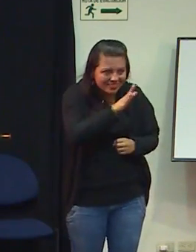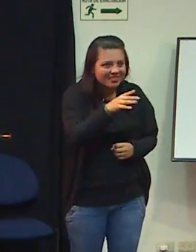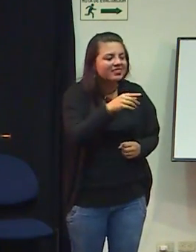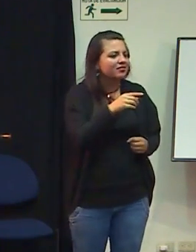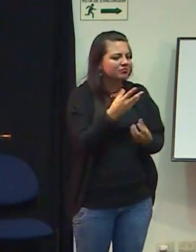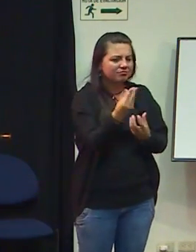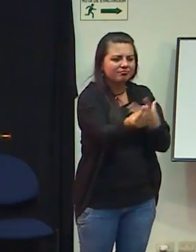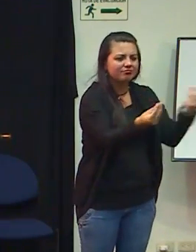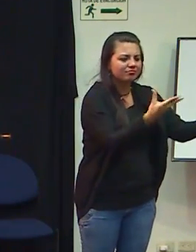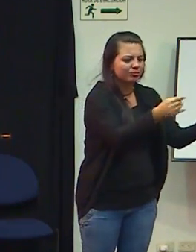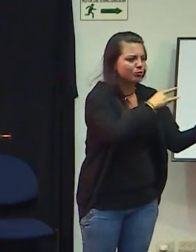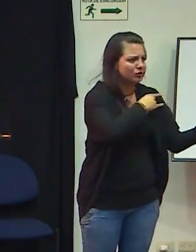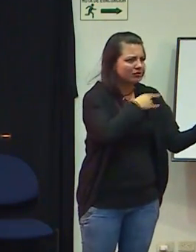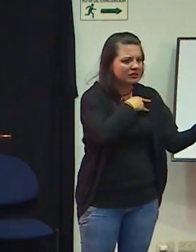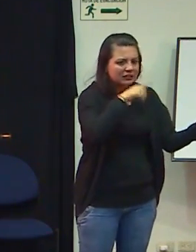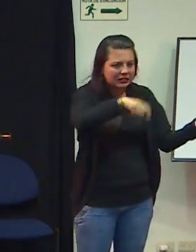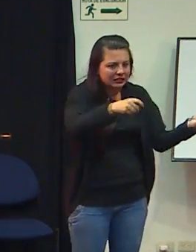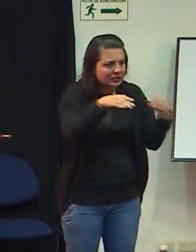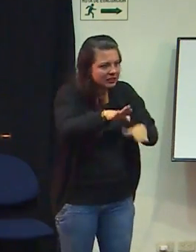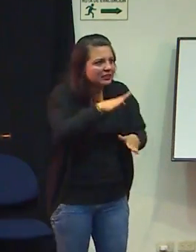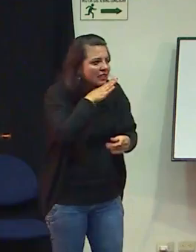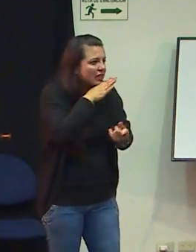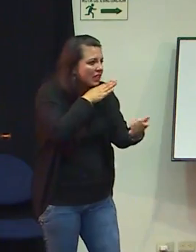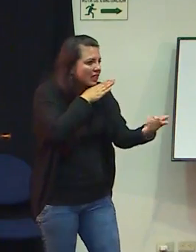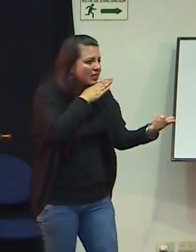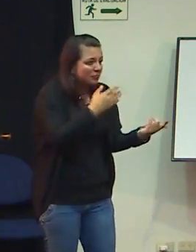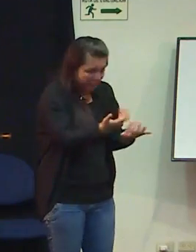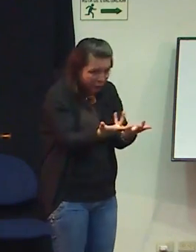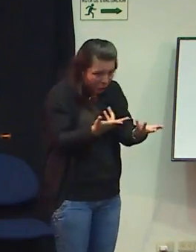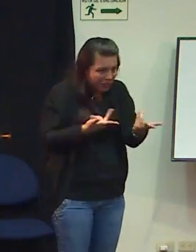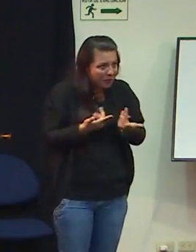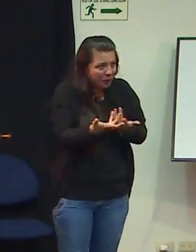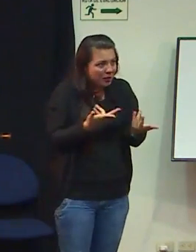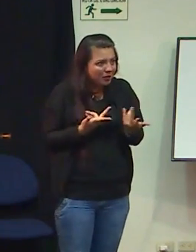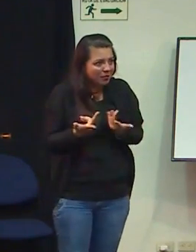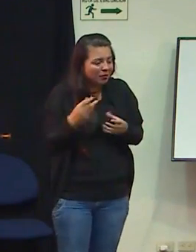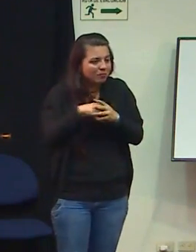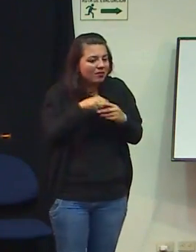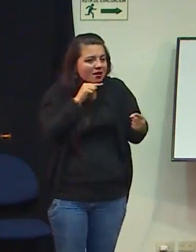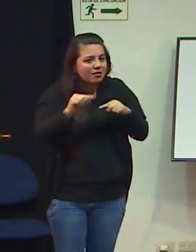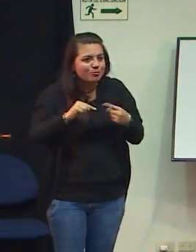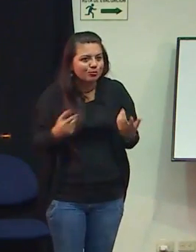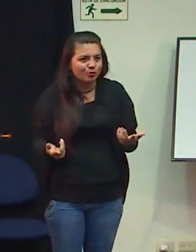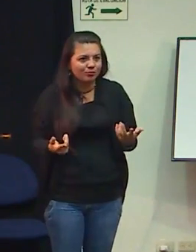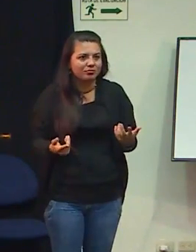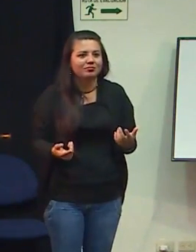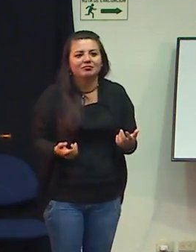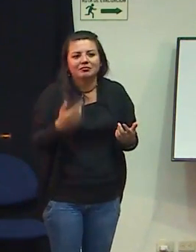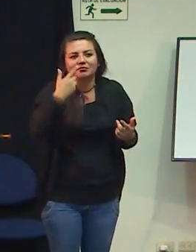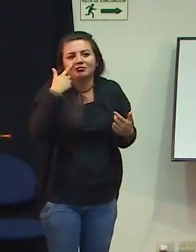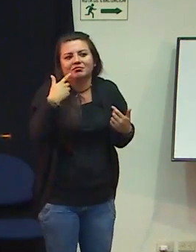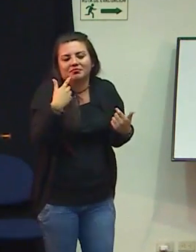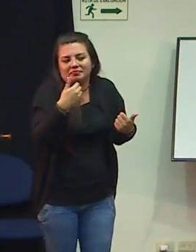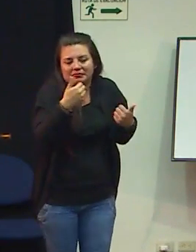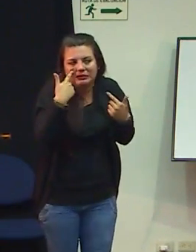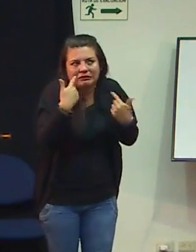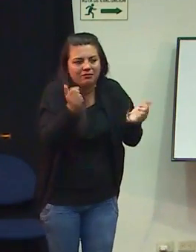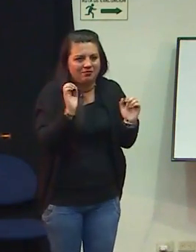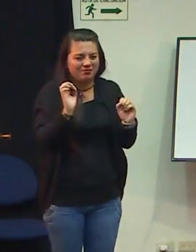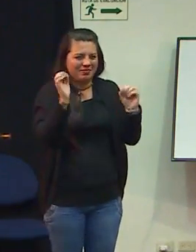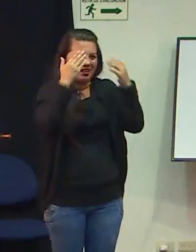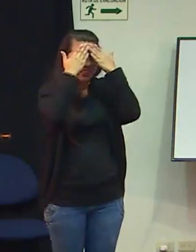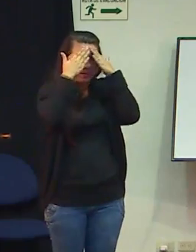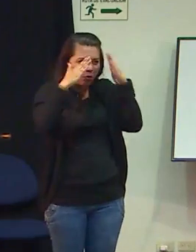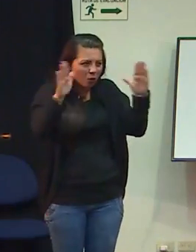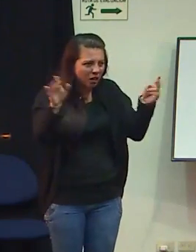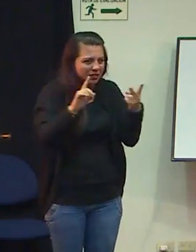de la universidad que ponga en discusión las dinámicas de la universidad. Claro, qué bueno hubiera sido para la democracia y para